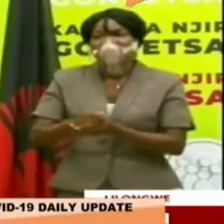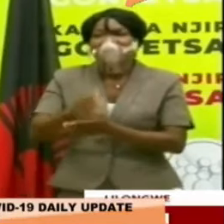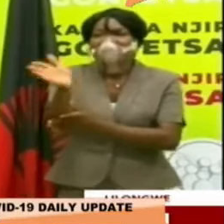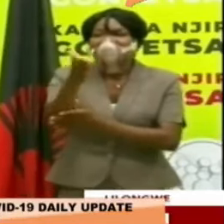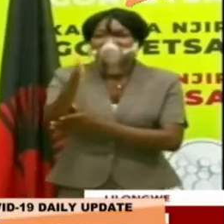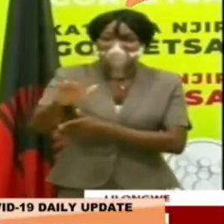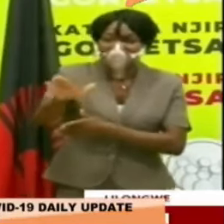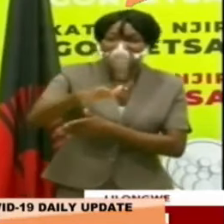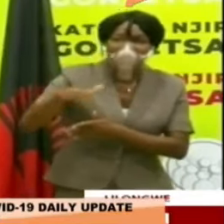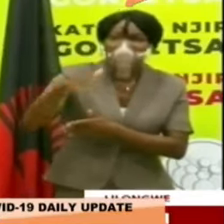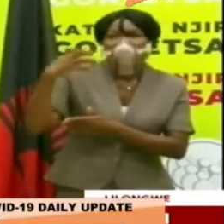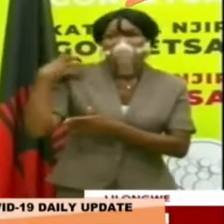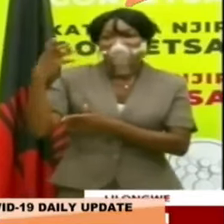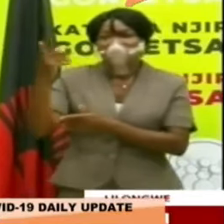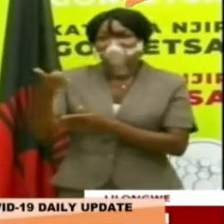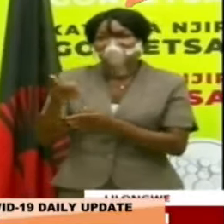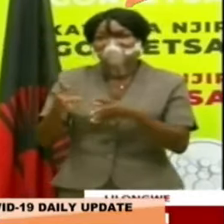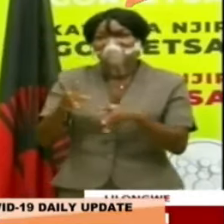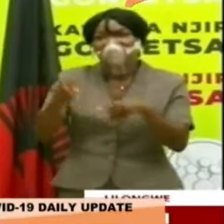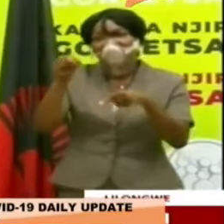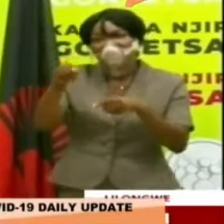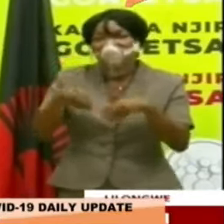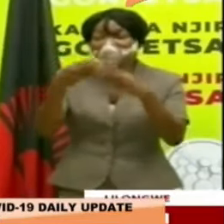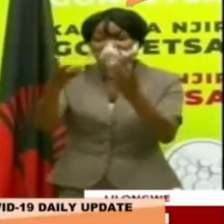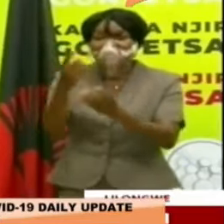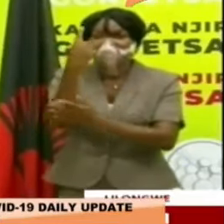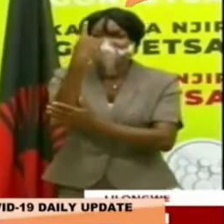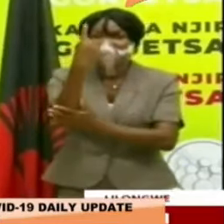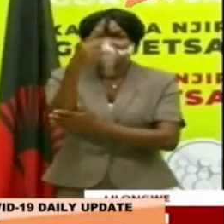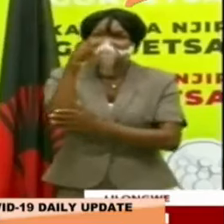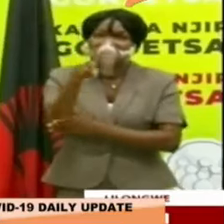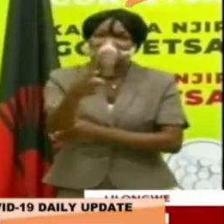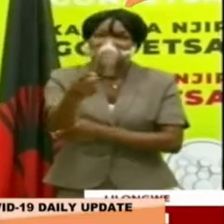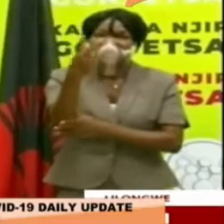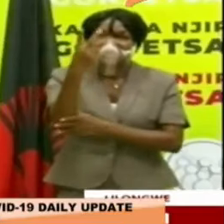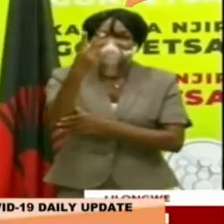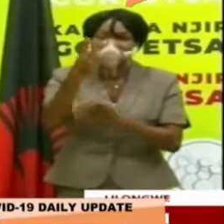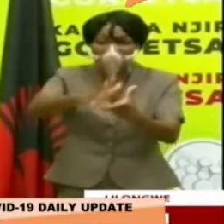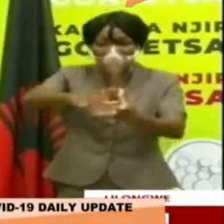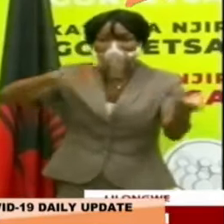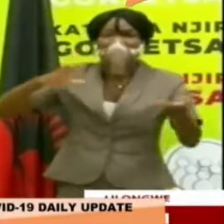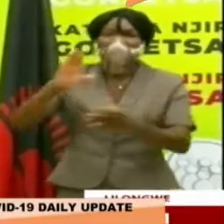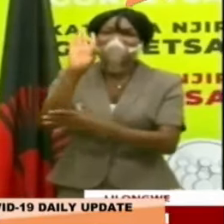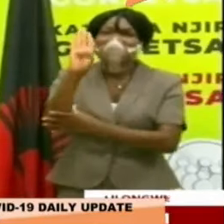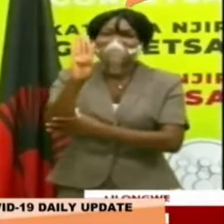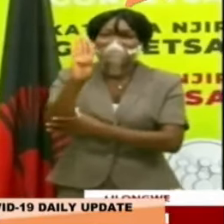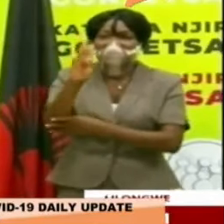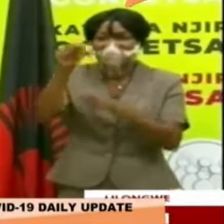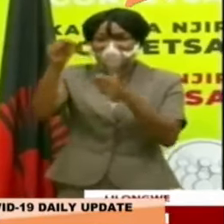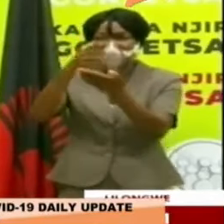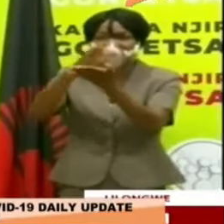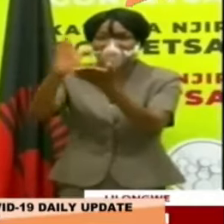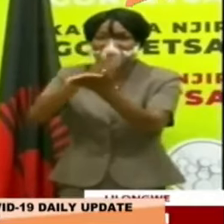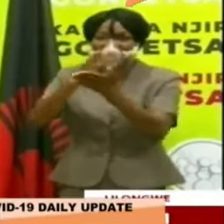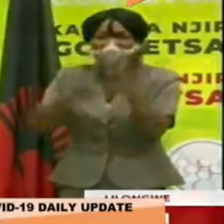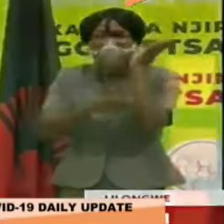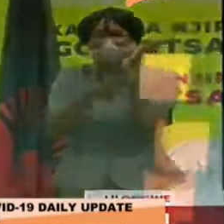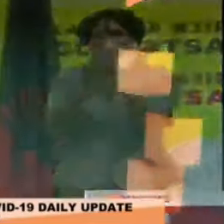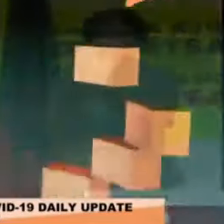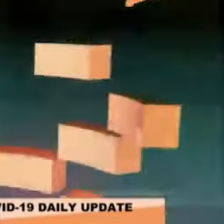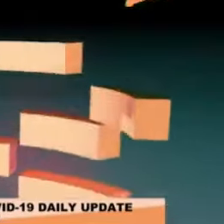government iwo tapatsa 1.2 billion imene aigawe madera osiyana-siyana ama